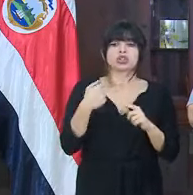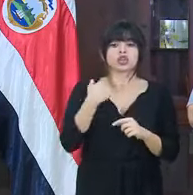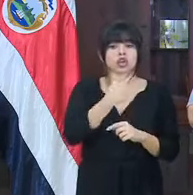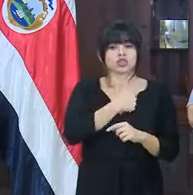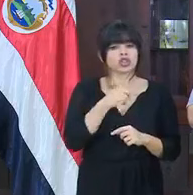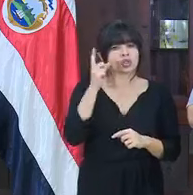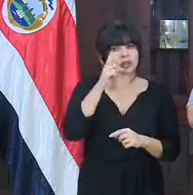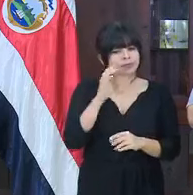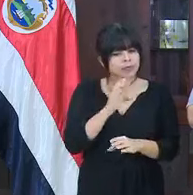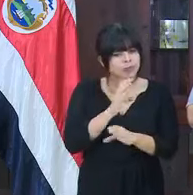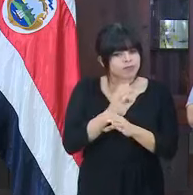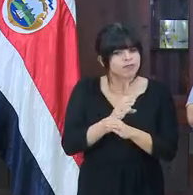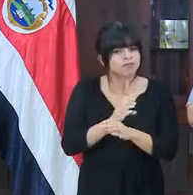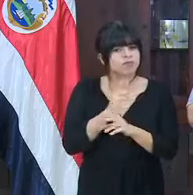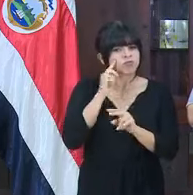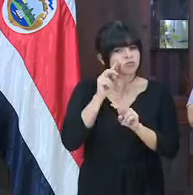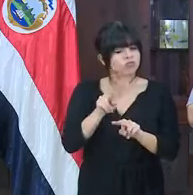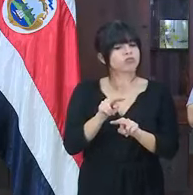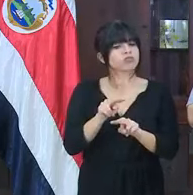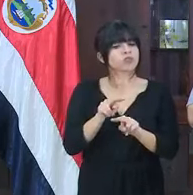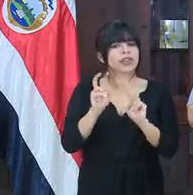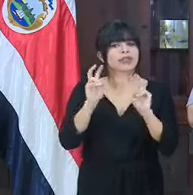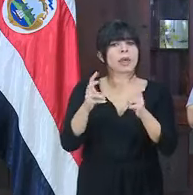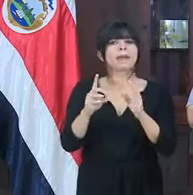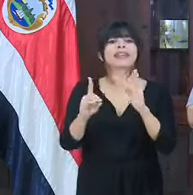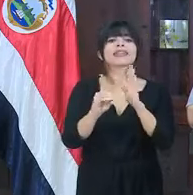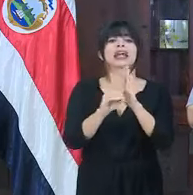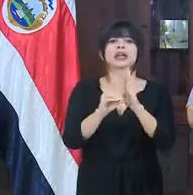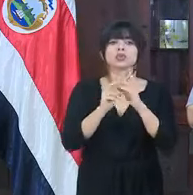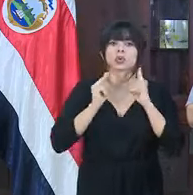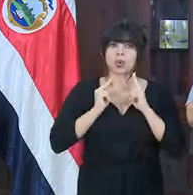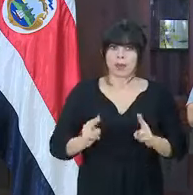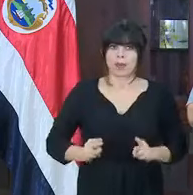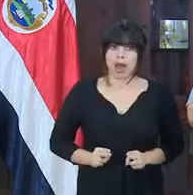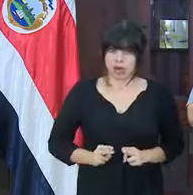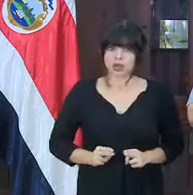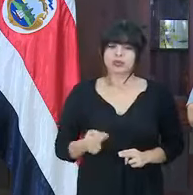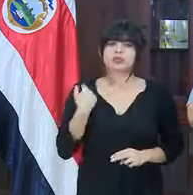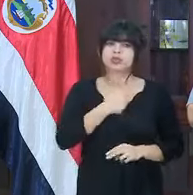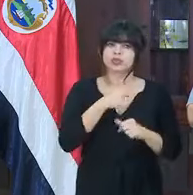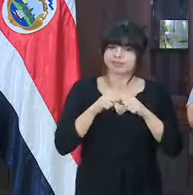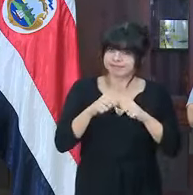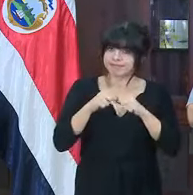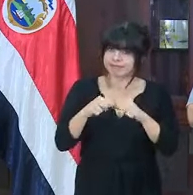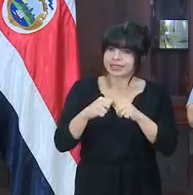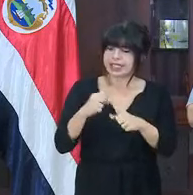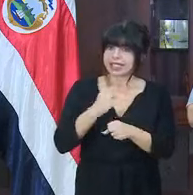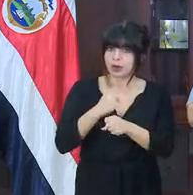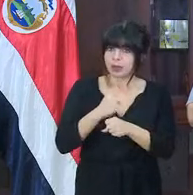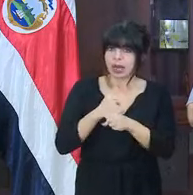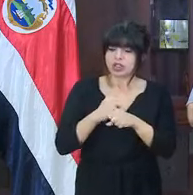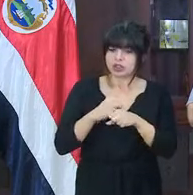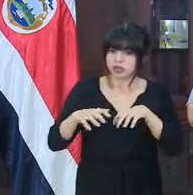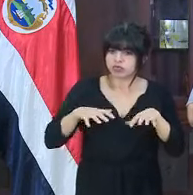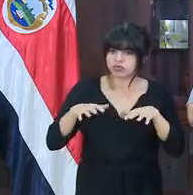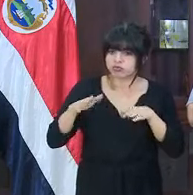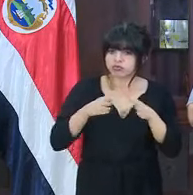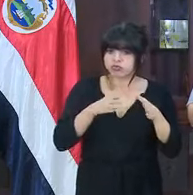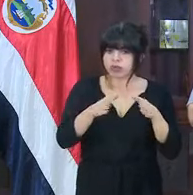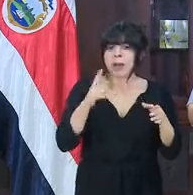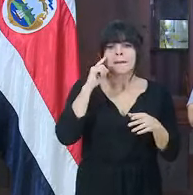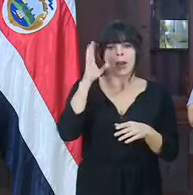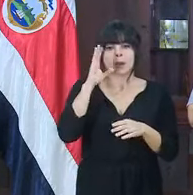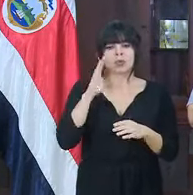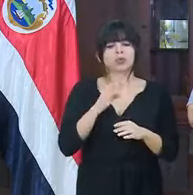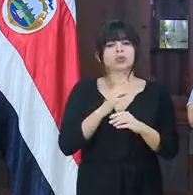ser garantes y cuidadosos del tema de los derechos humanos. Seguiremos en este tipo de operaciones para garantizar la